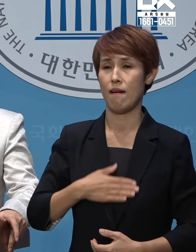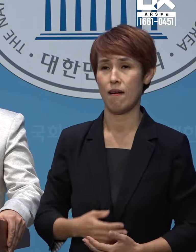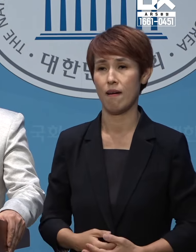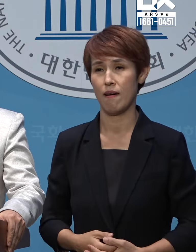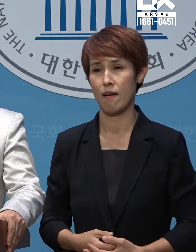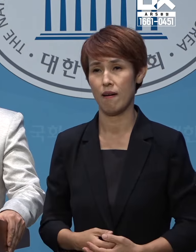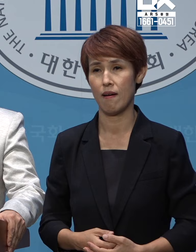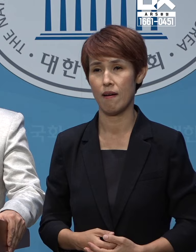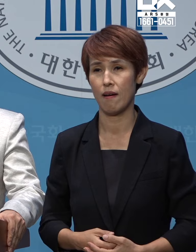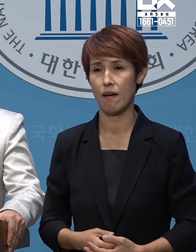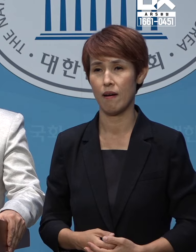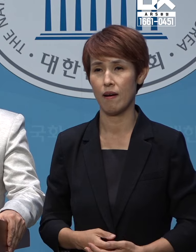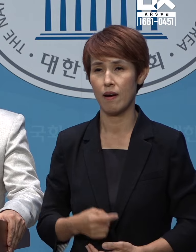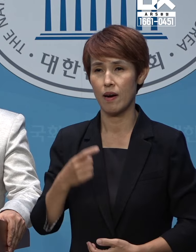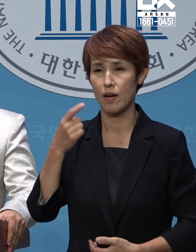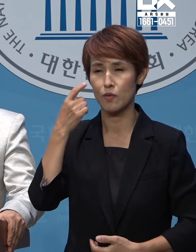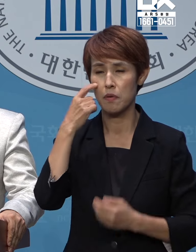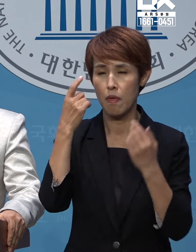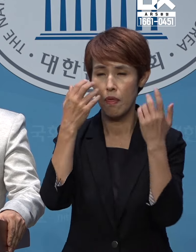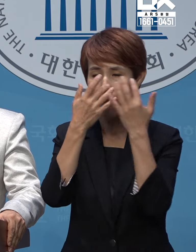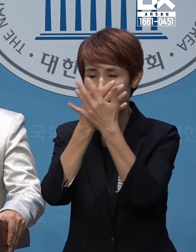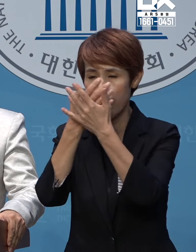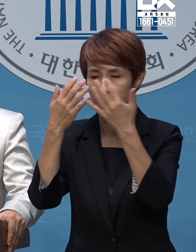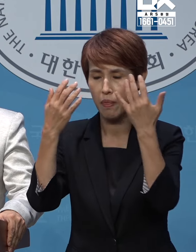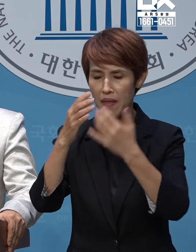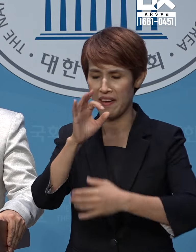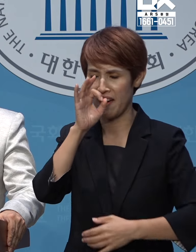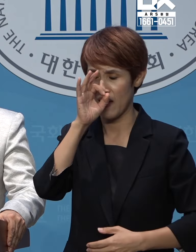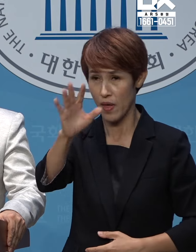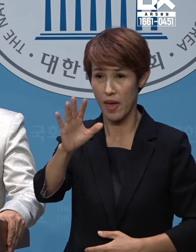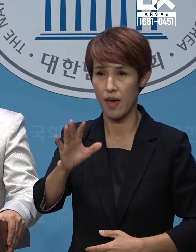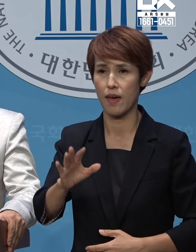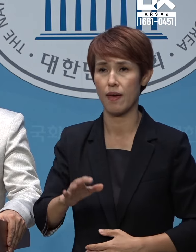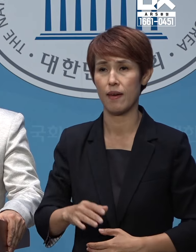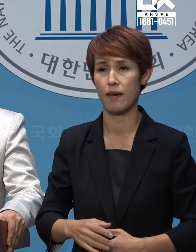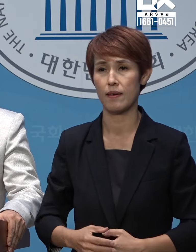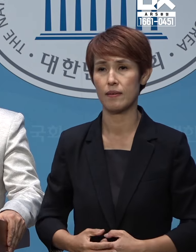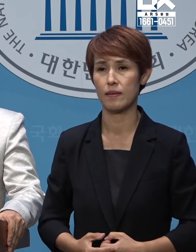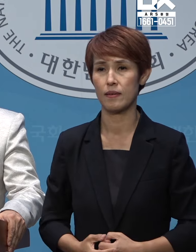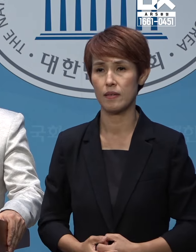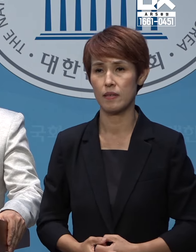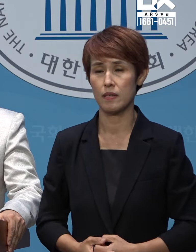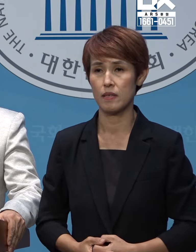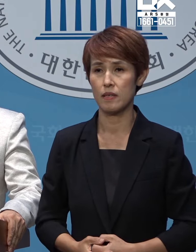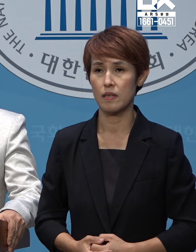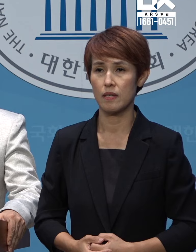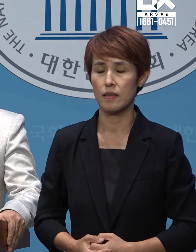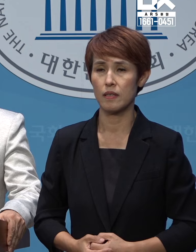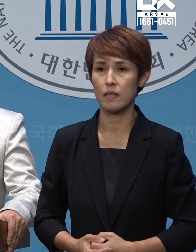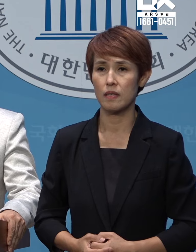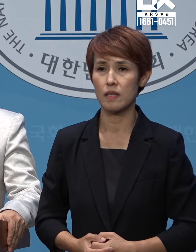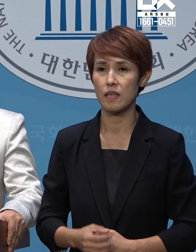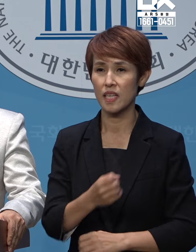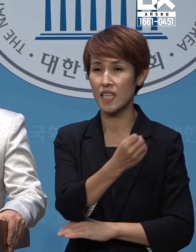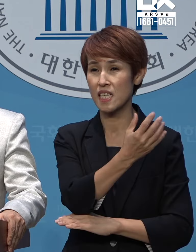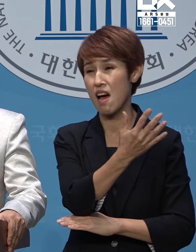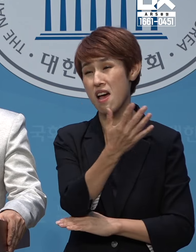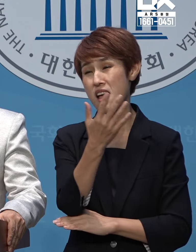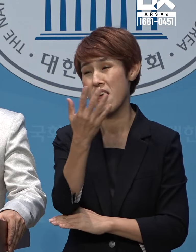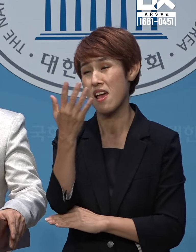손바닥으로 하늘을 가릴 수 없다고 하는 것을 저는 말씀을 드리겠습니다 하도 많은 기사들을